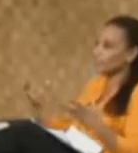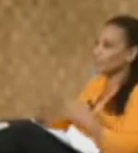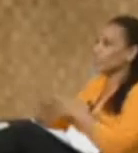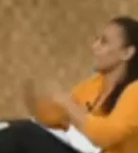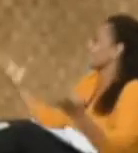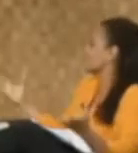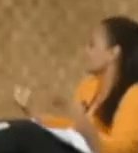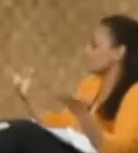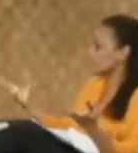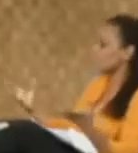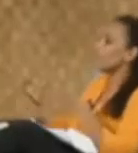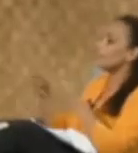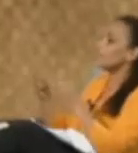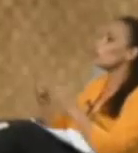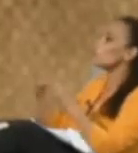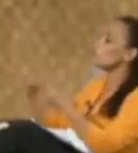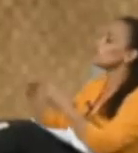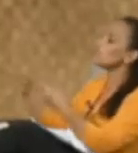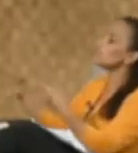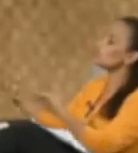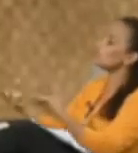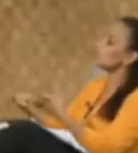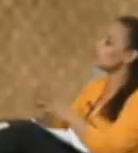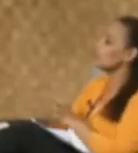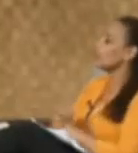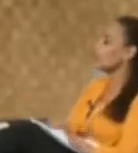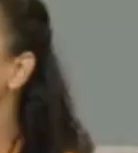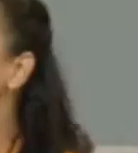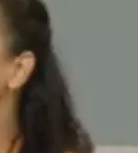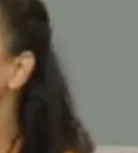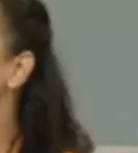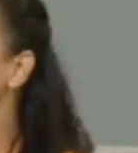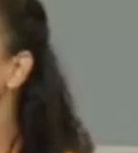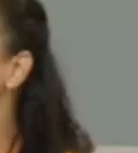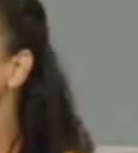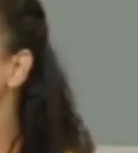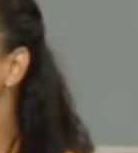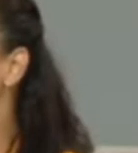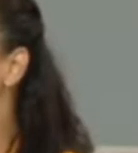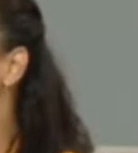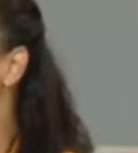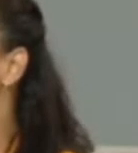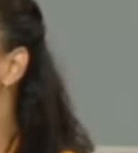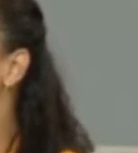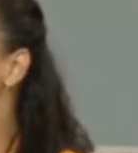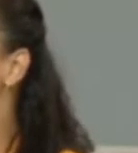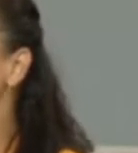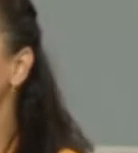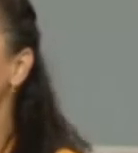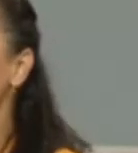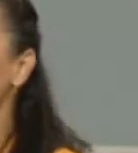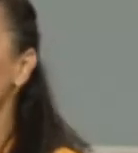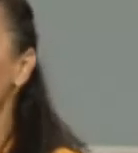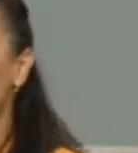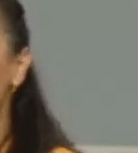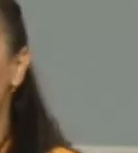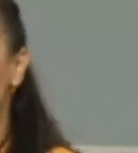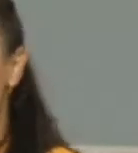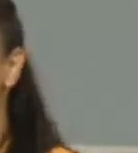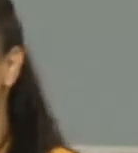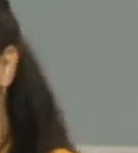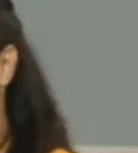que parece assim uma coisa lá. Tem algum nível de modificação genética. E o milho, ele